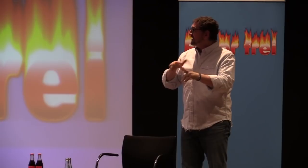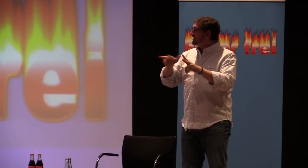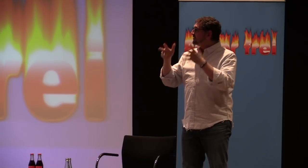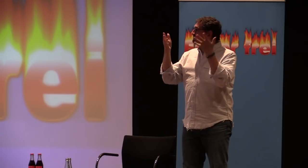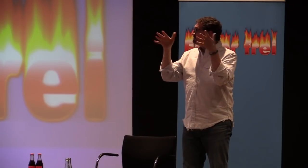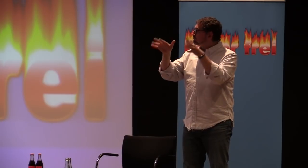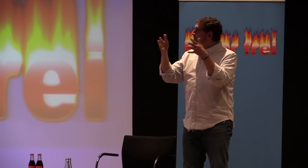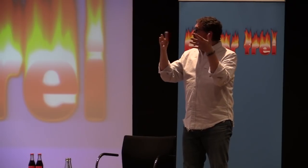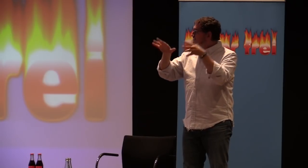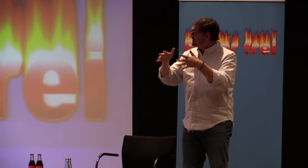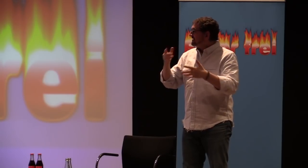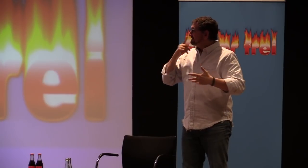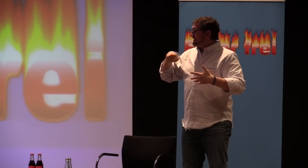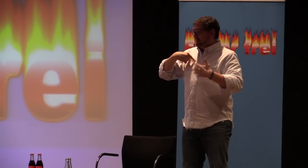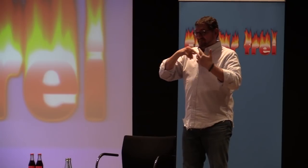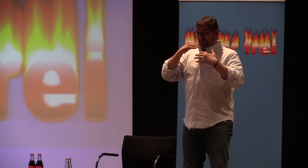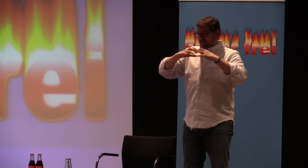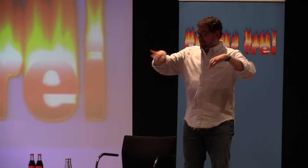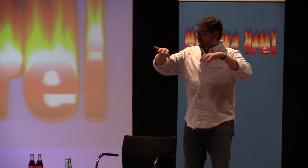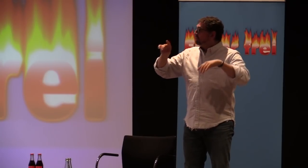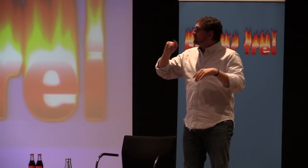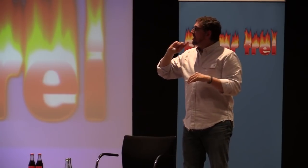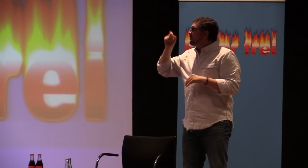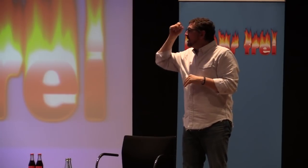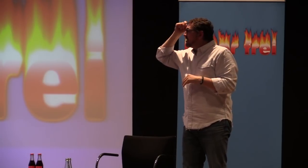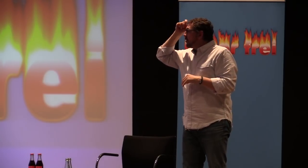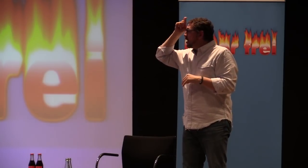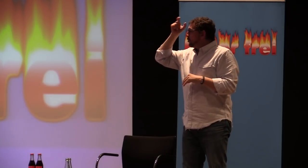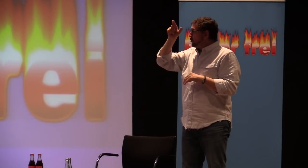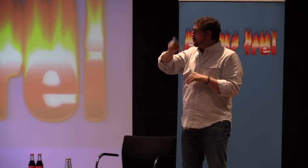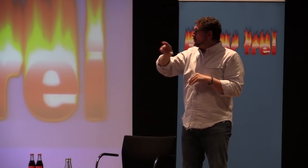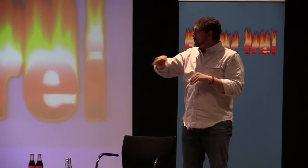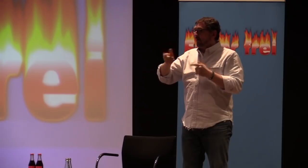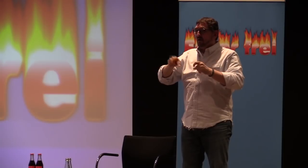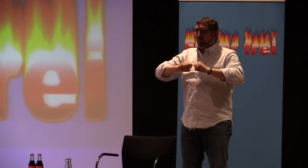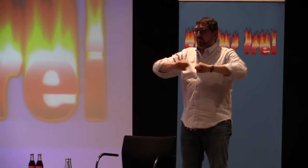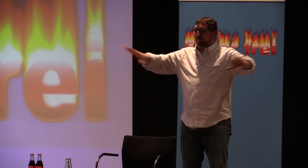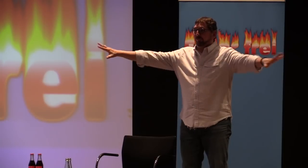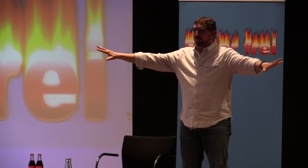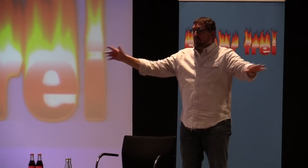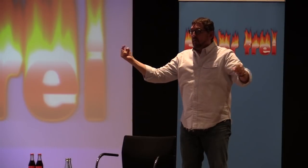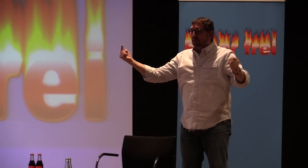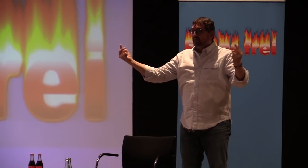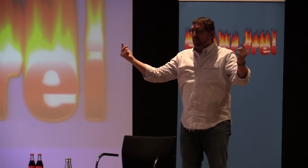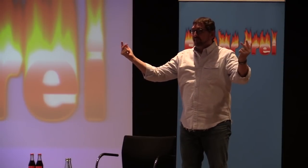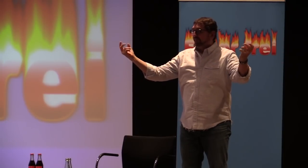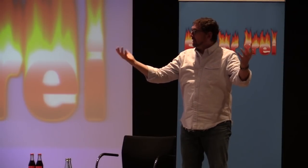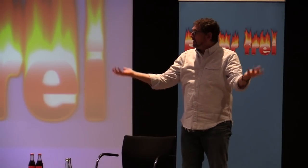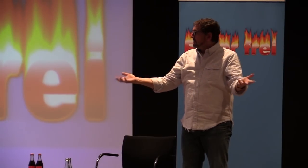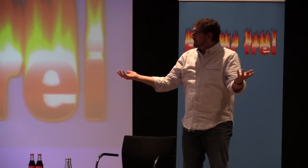ich habe ja auch relativ am Anfang ja auch gezeigt, dass auch Demokratie sich auflösen wird, also in jetziger